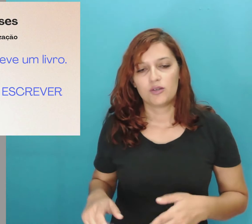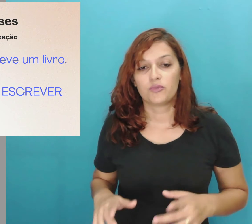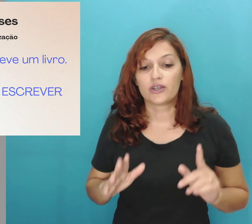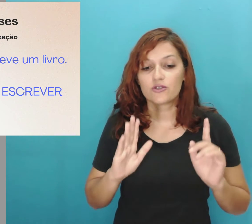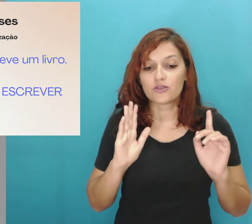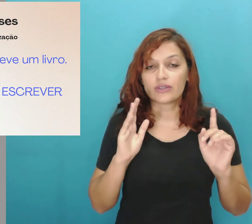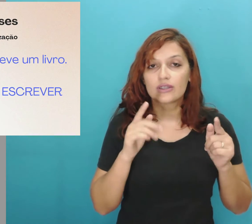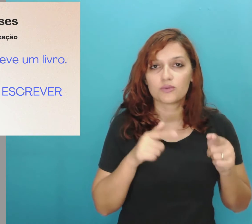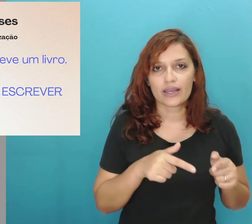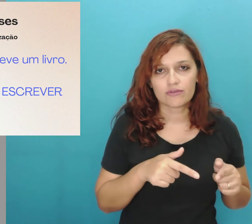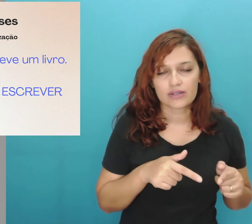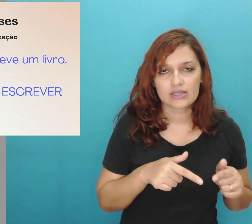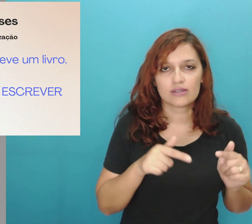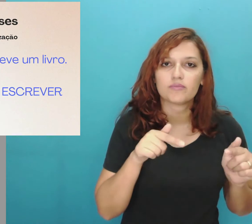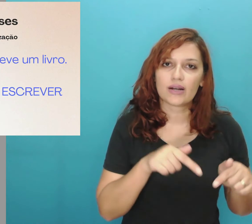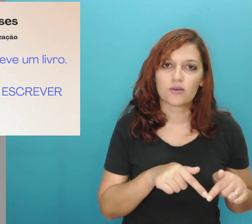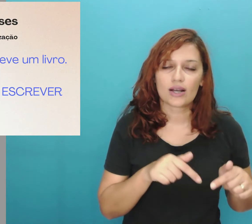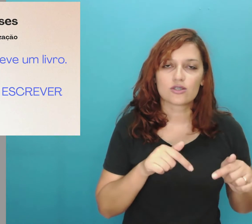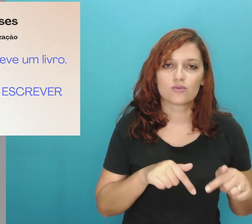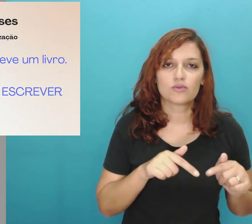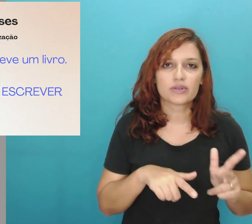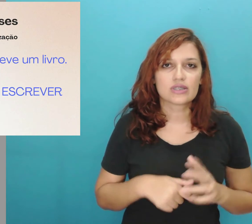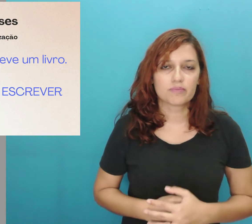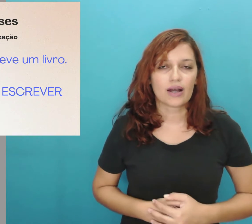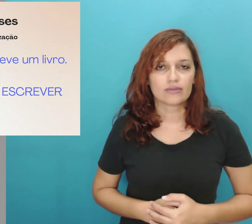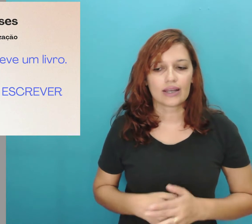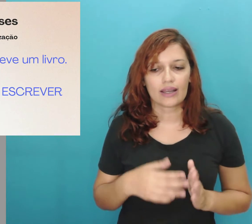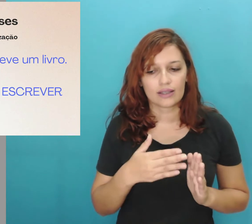Porque eu estou dando ênfase para o assunto principal daquela